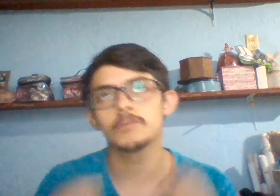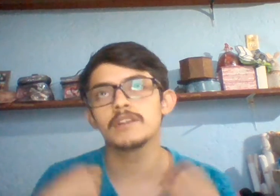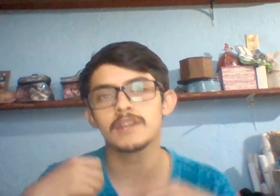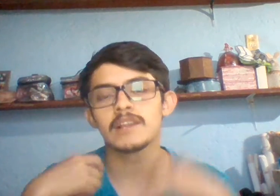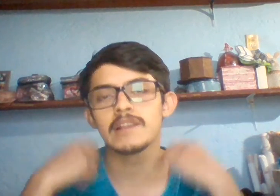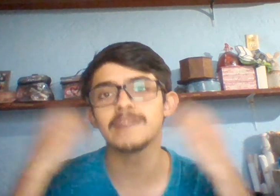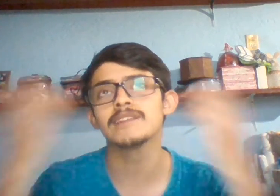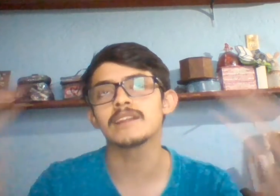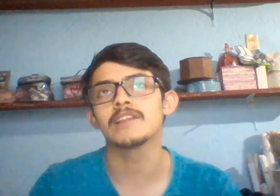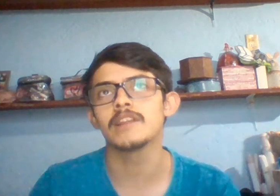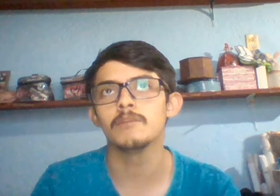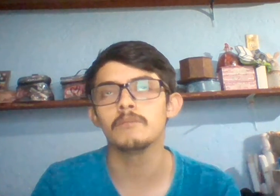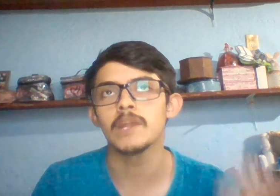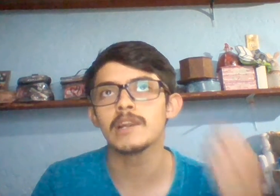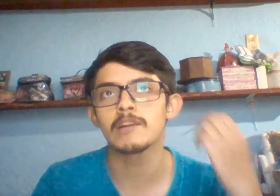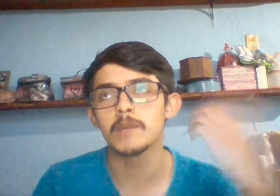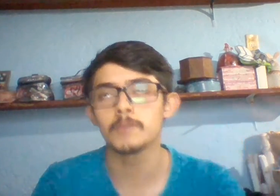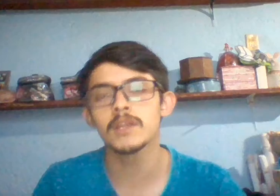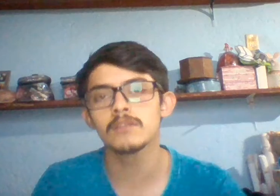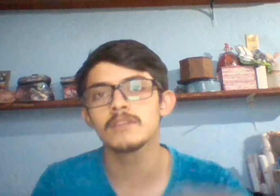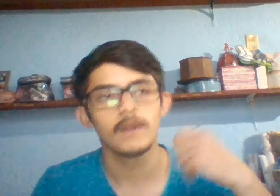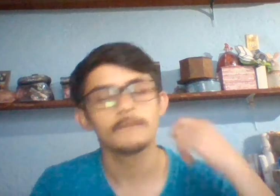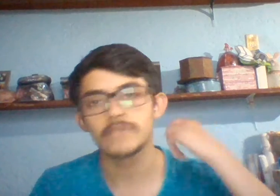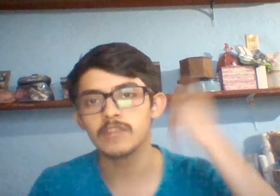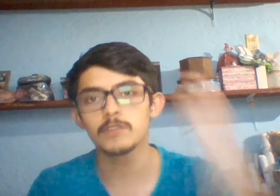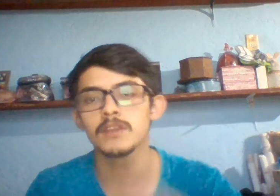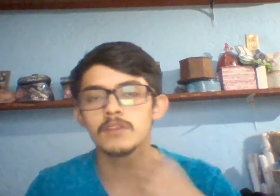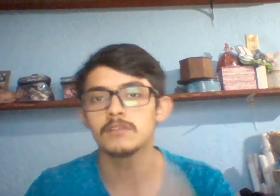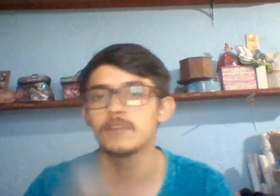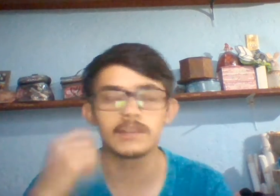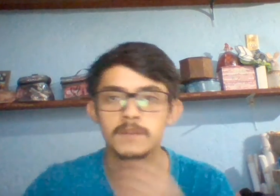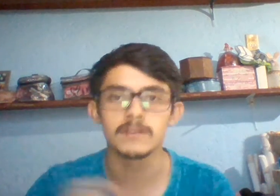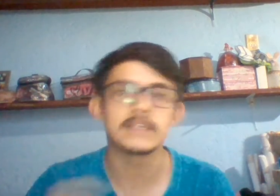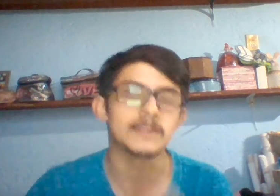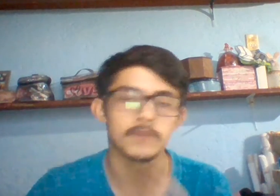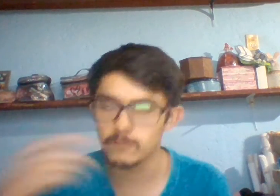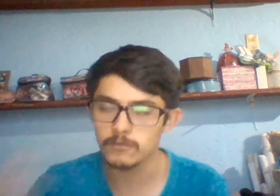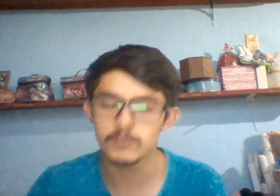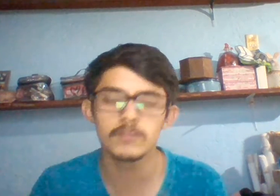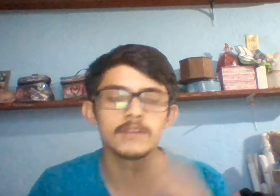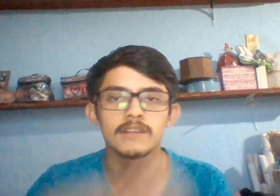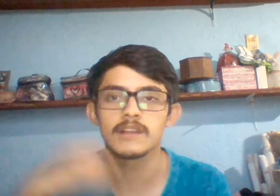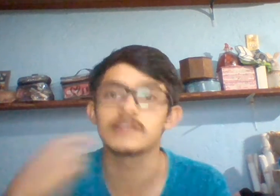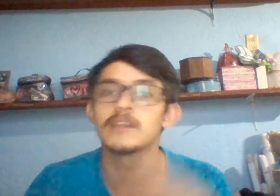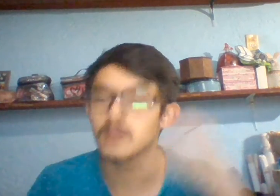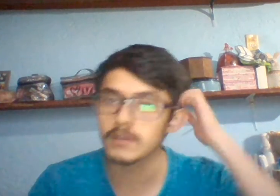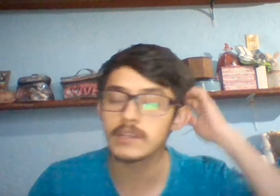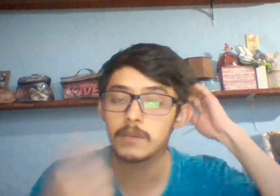decir que él es el que da el mando, dice, ya estoy prendido, ahora actívense las demás funciones, que es el alternador, que es la